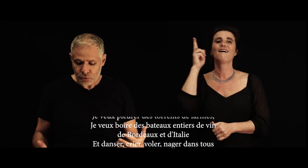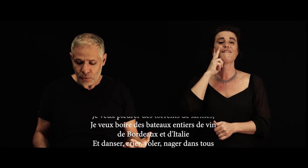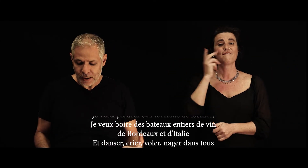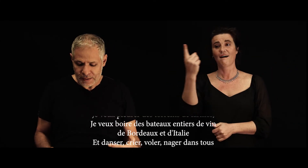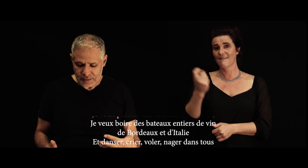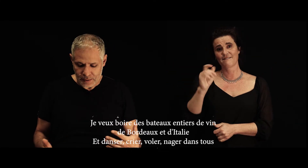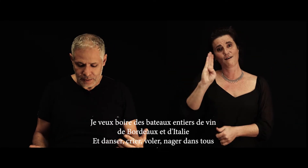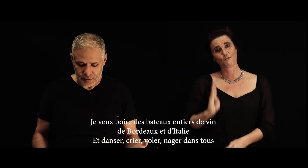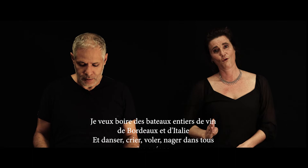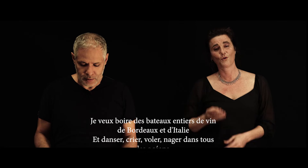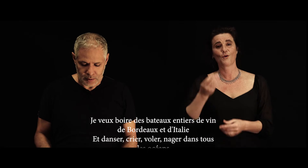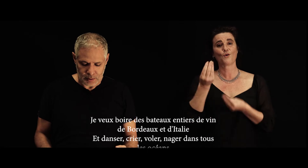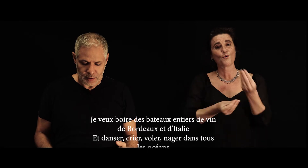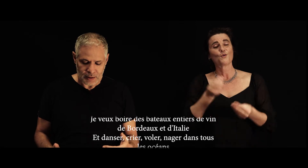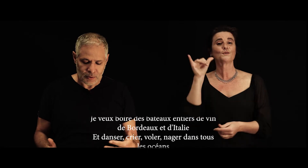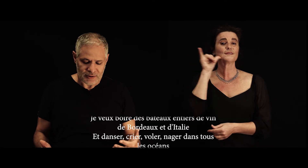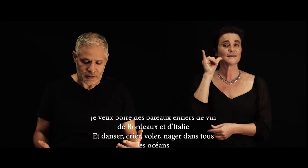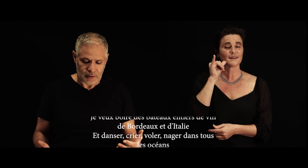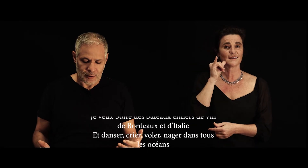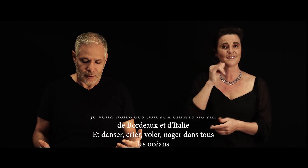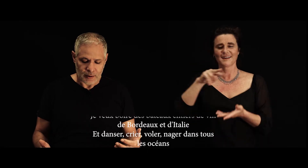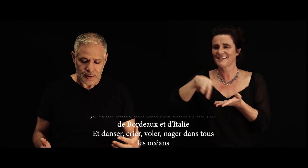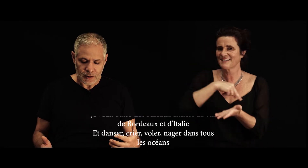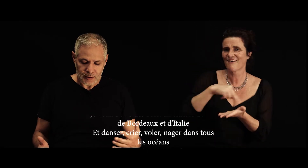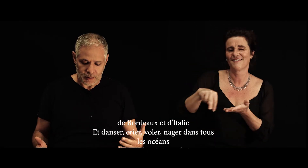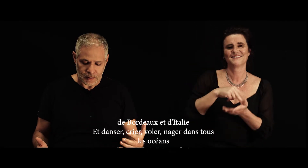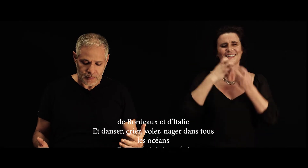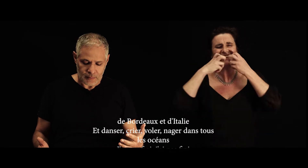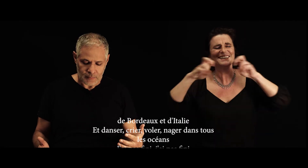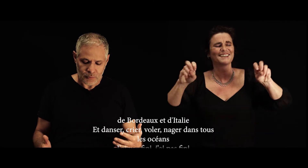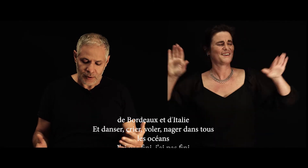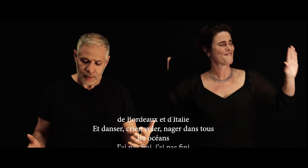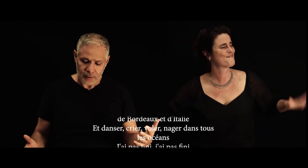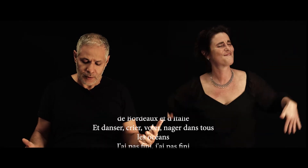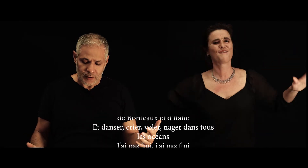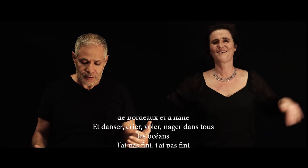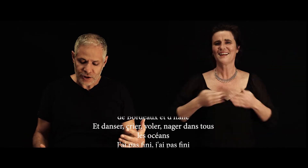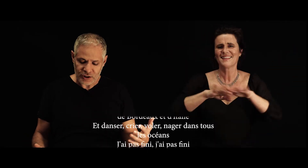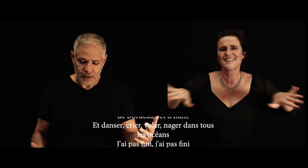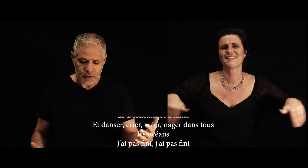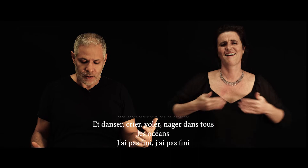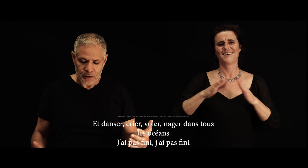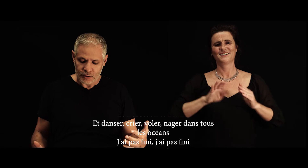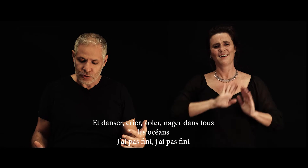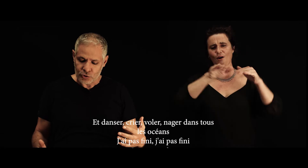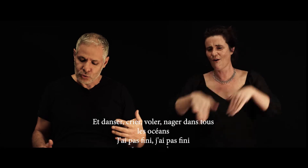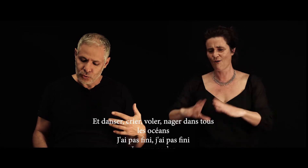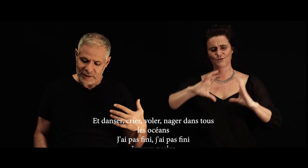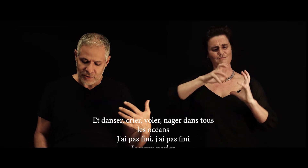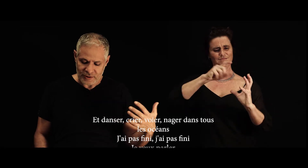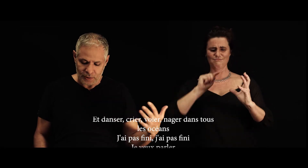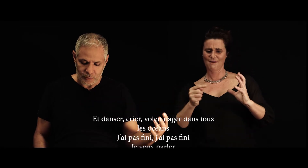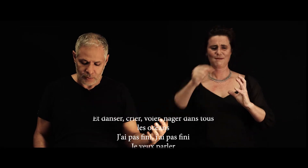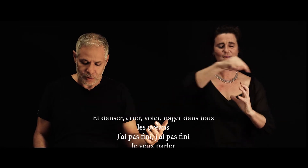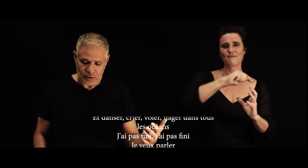de Bordeaux et d'Italie, et danser, crier, voler, nager dans tous